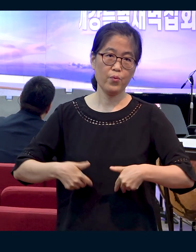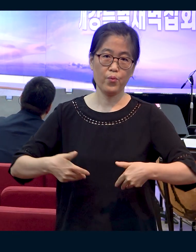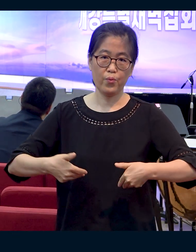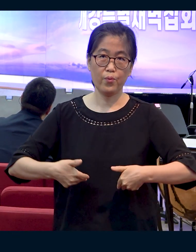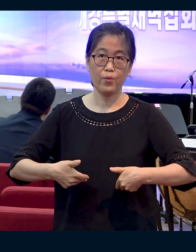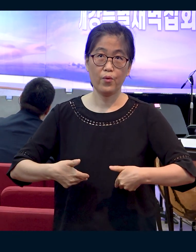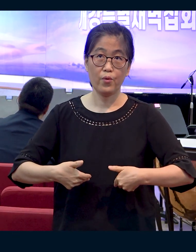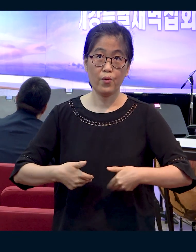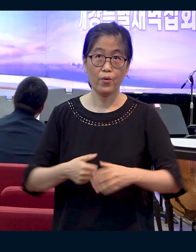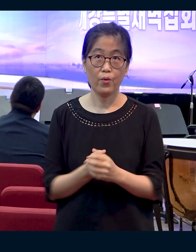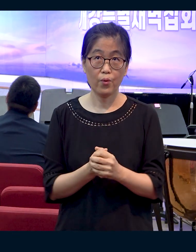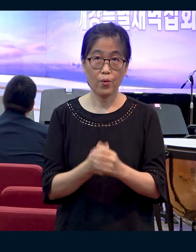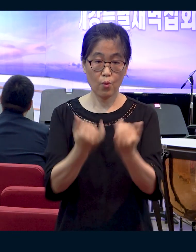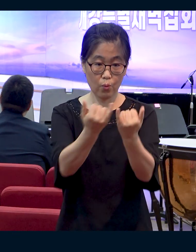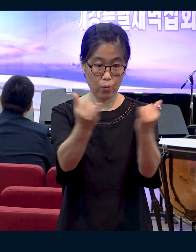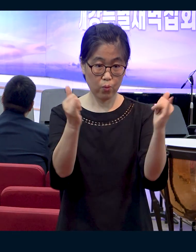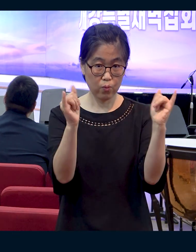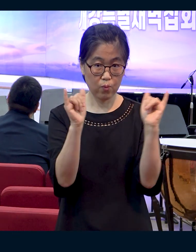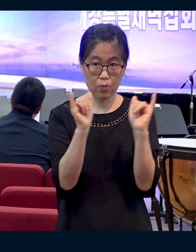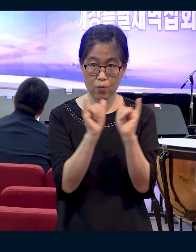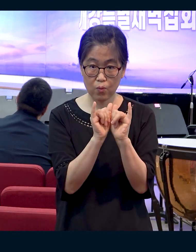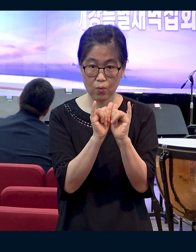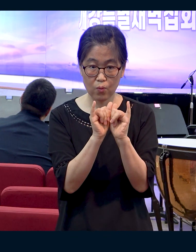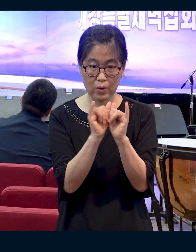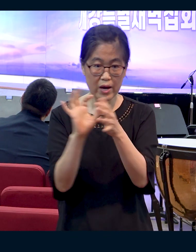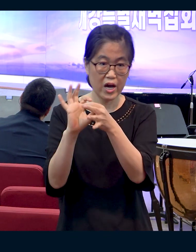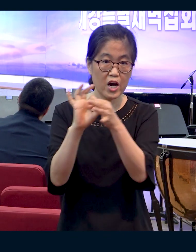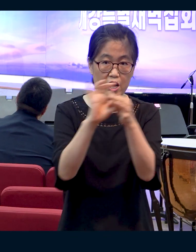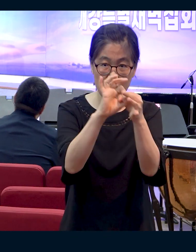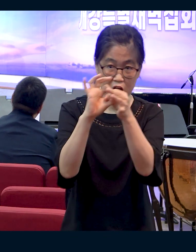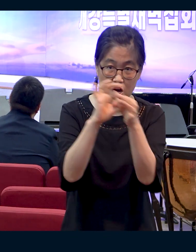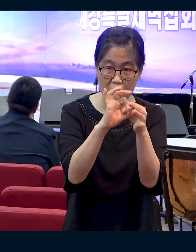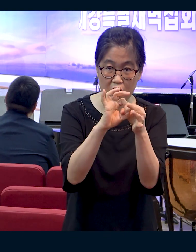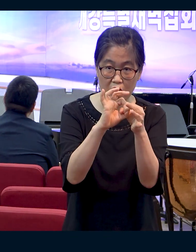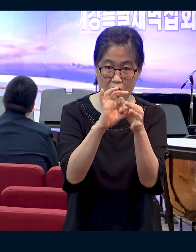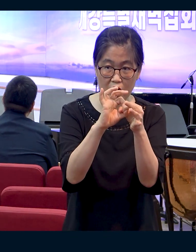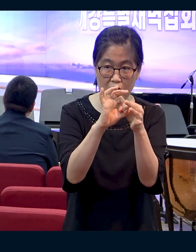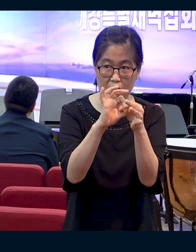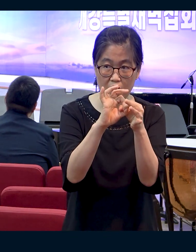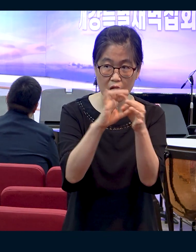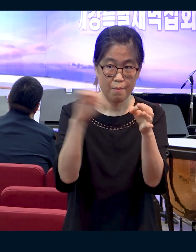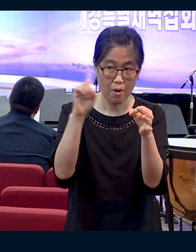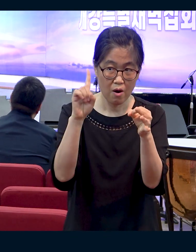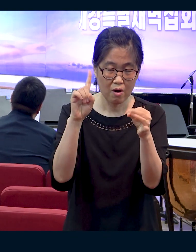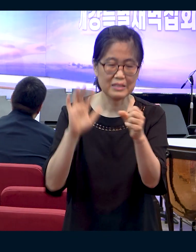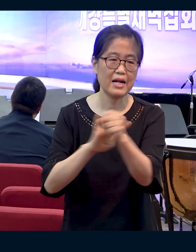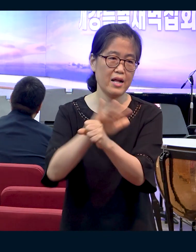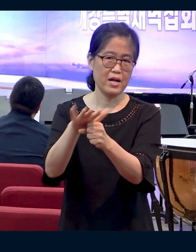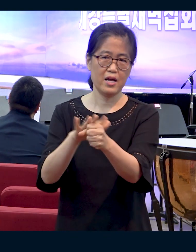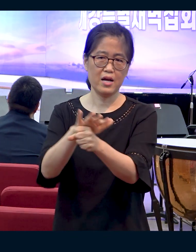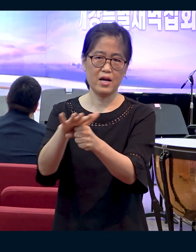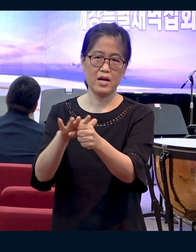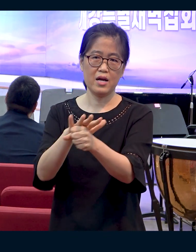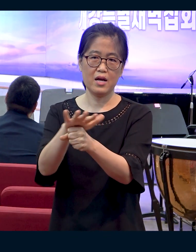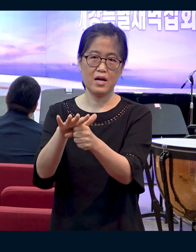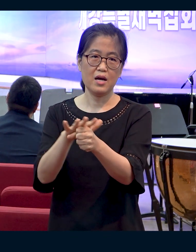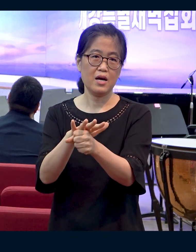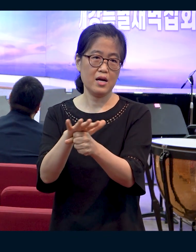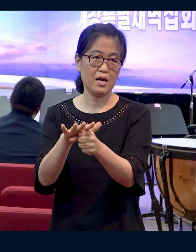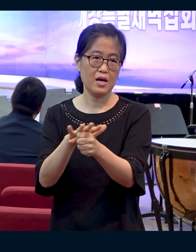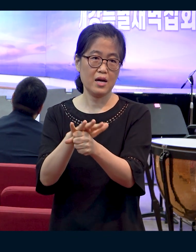있지 않습니다. 다른 게 그 공동체를 연결하는 네트워킹이 아니에요. 사랑만이 유일한